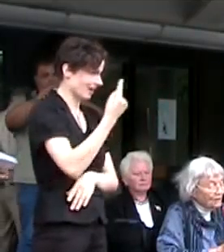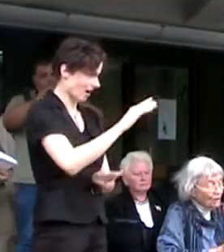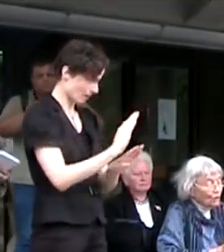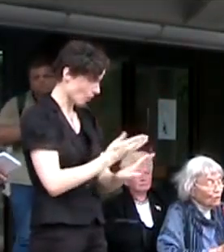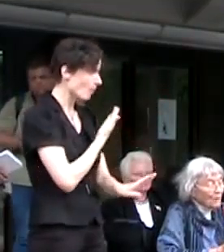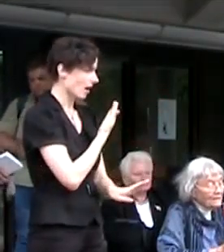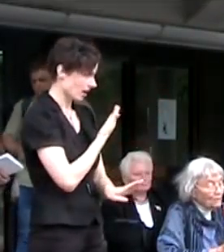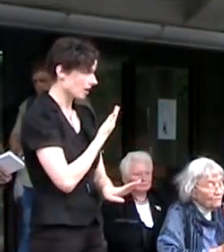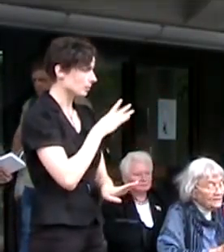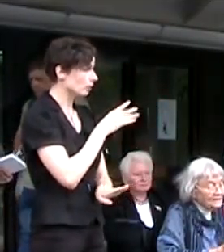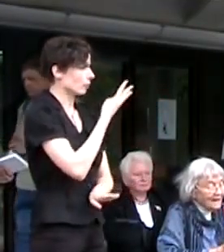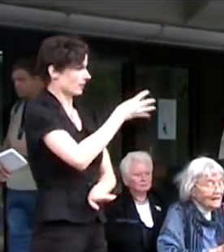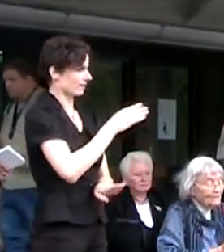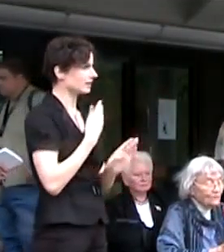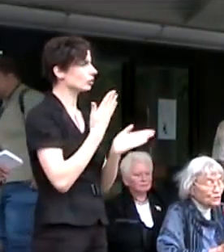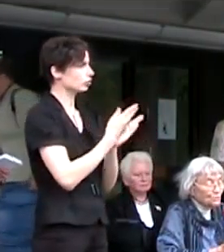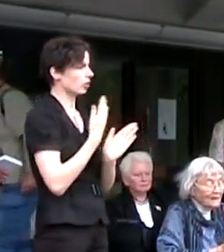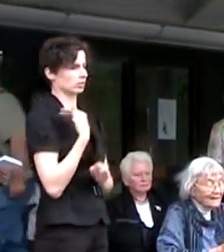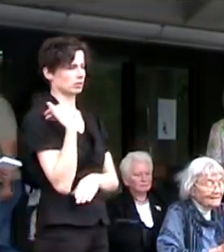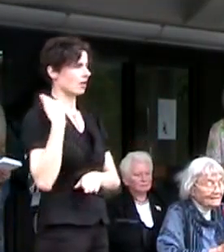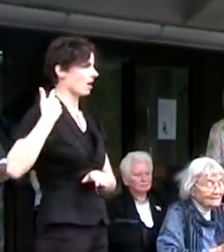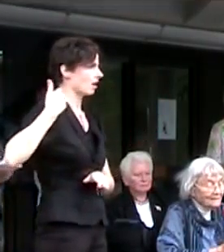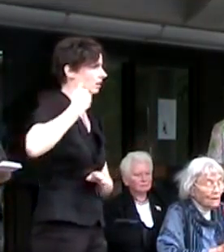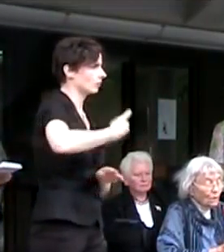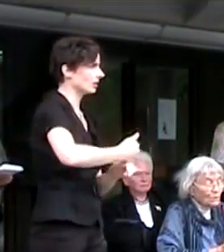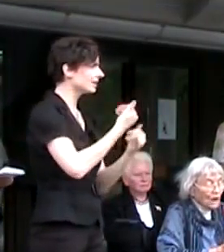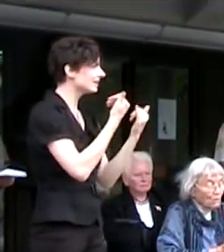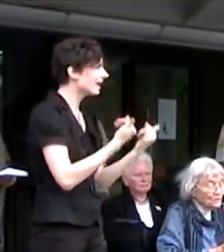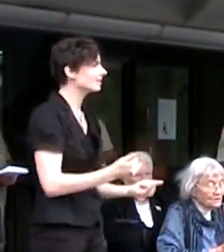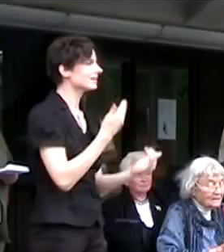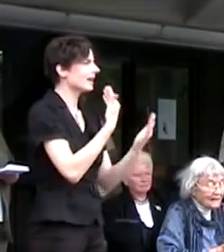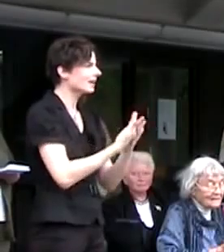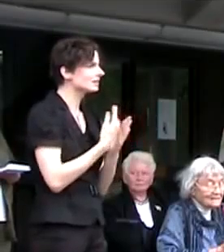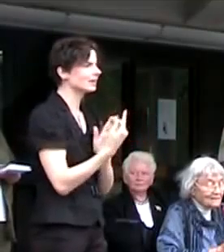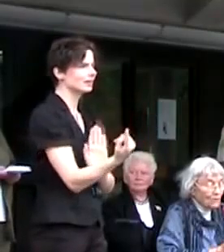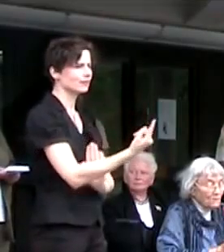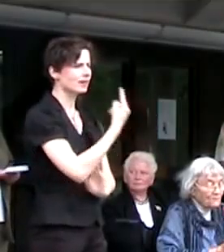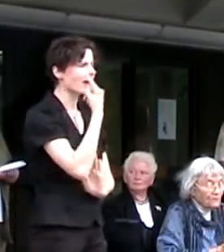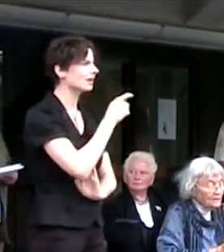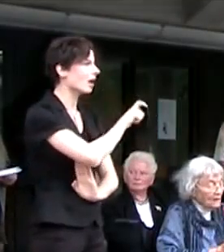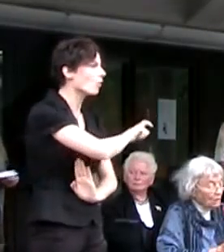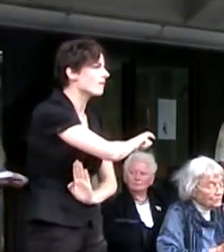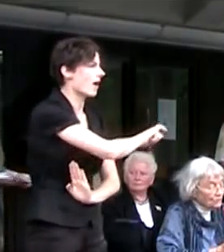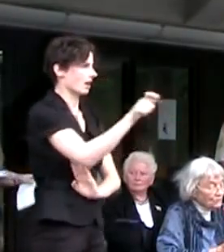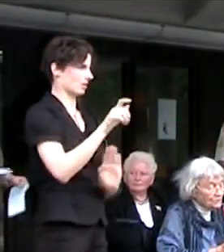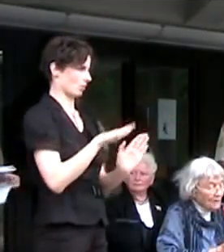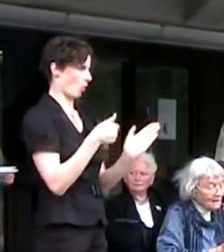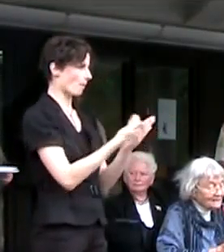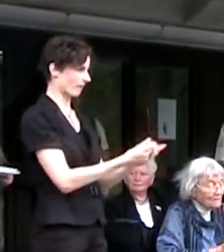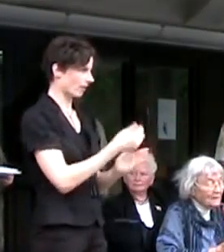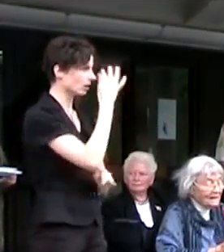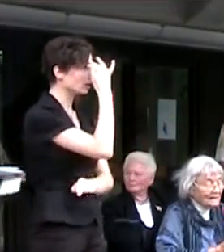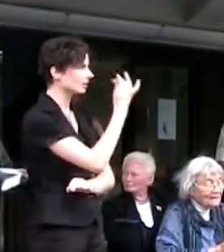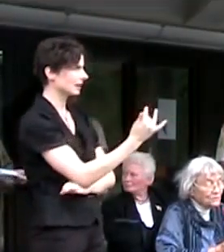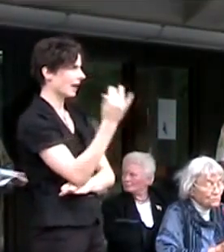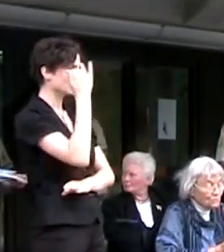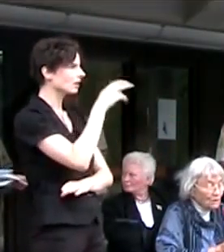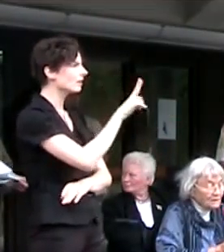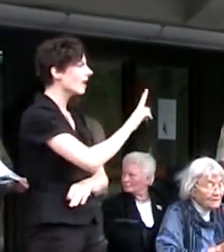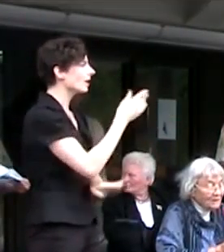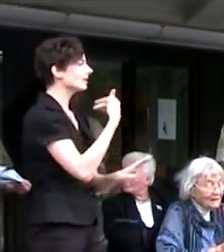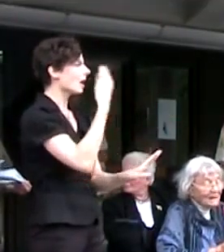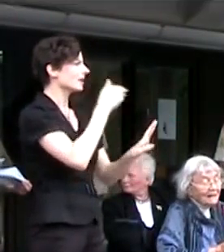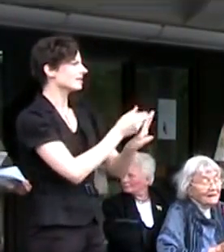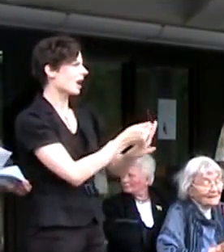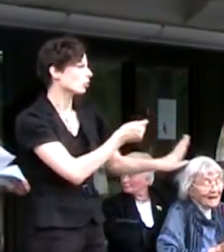mussten, um an die offiziell verschwiegenen und ausgegrenzten Opfer der Ausrottungsmaßnahmen erinnern zu